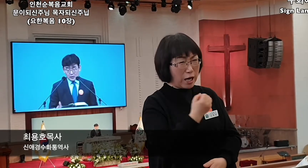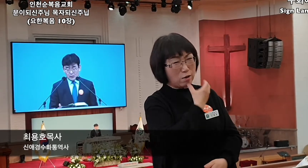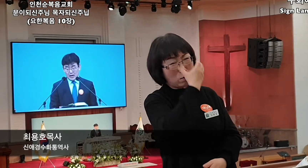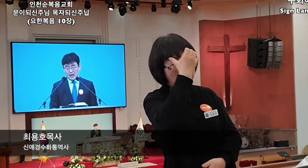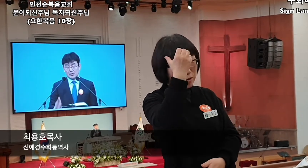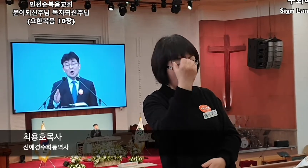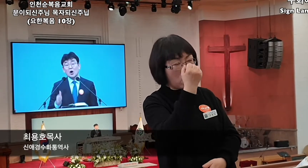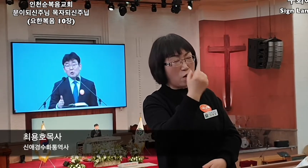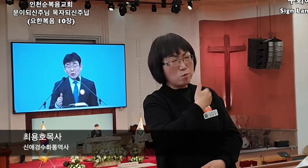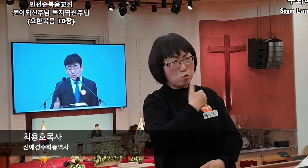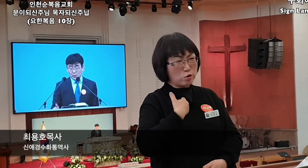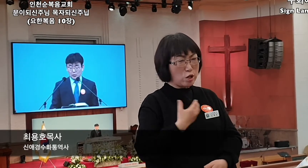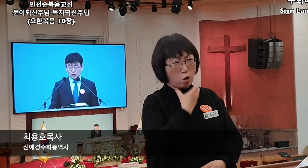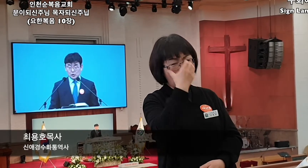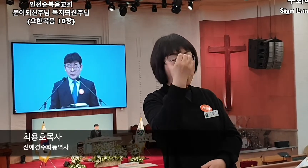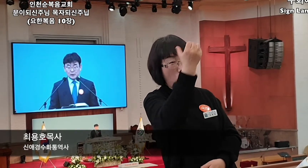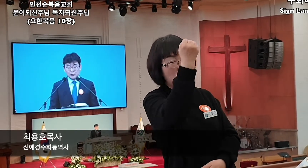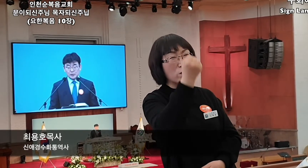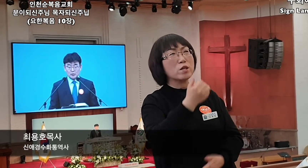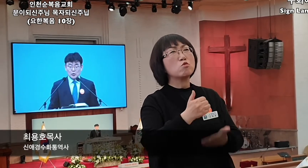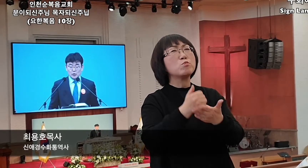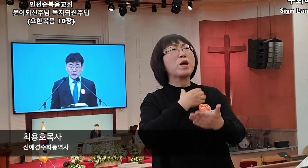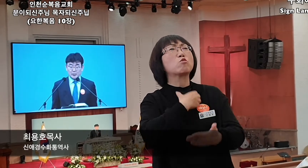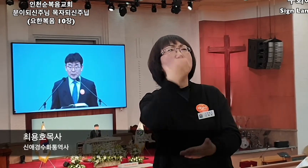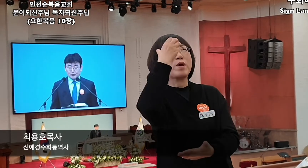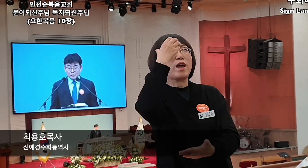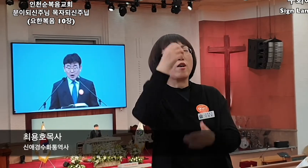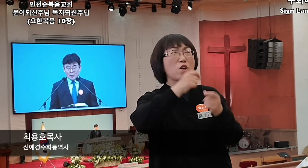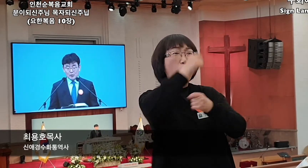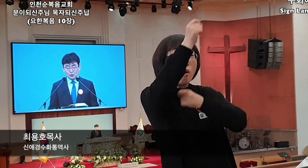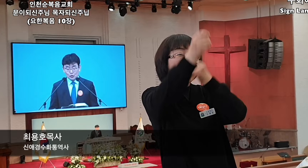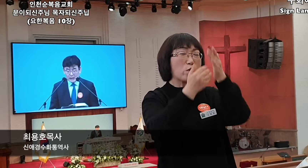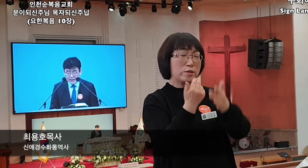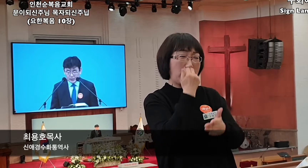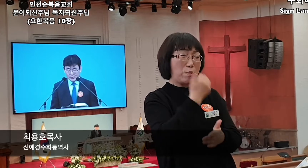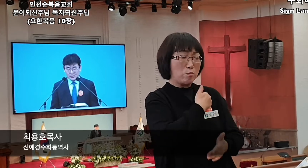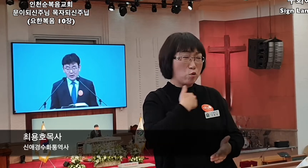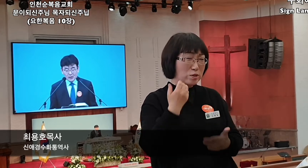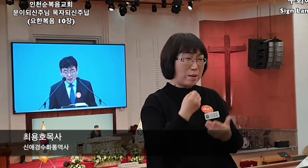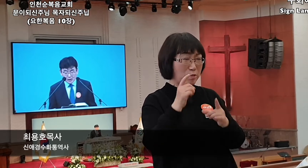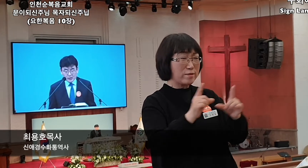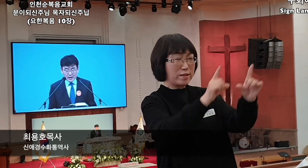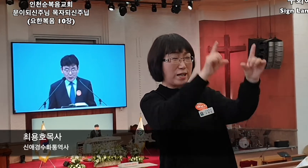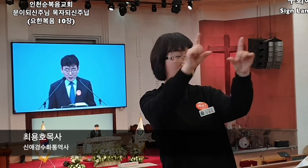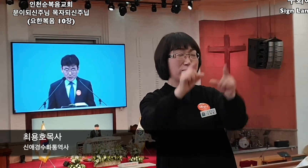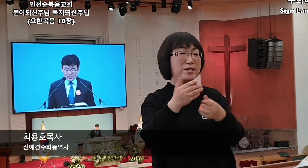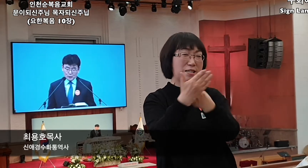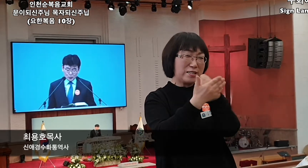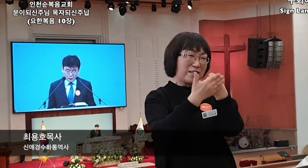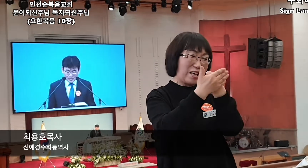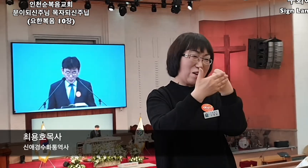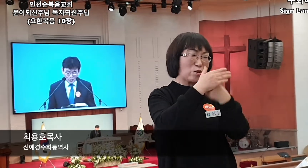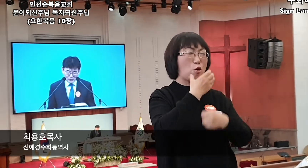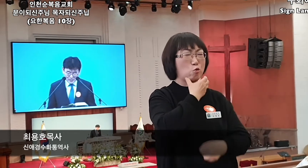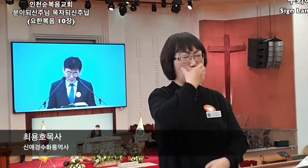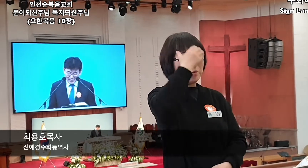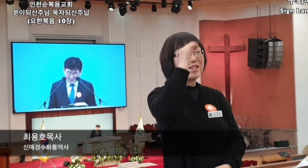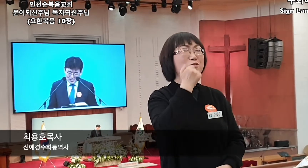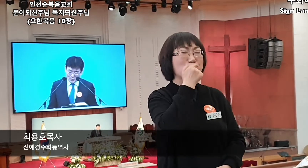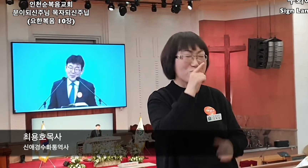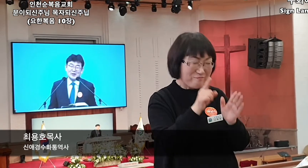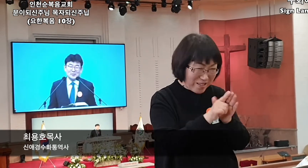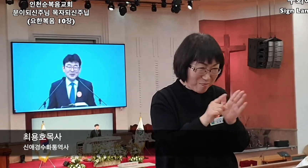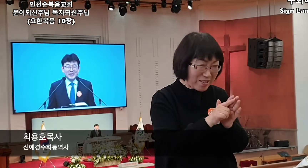늘 그렇게 영원토록 주님의 꿈은 생명의 풍성함을 누리게 하시려는 그 은혜로우신 꿈인 줄